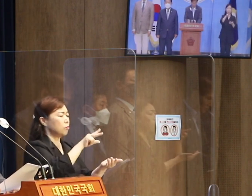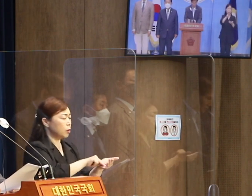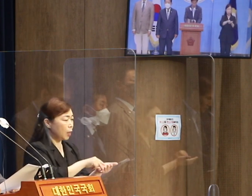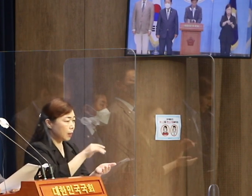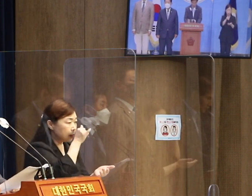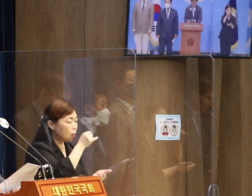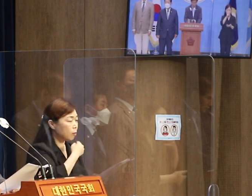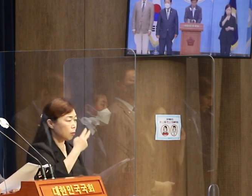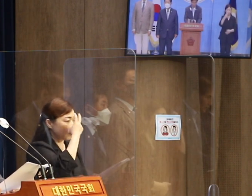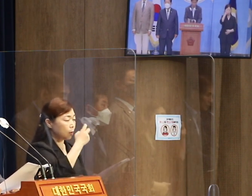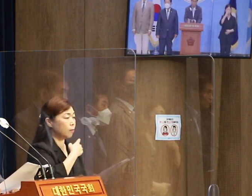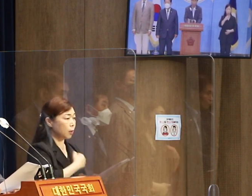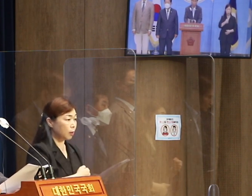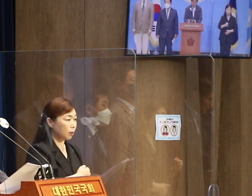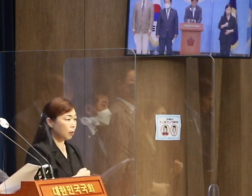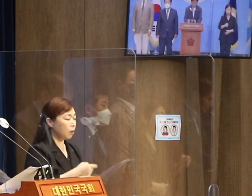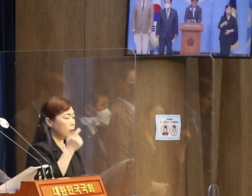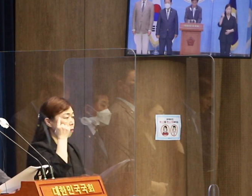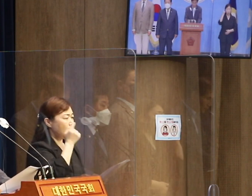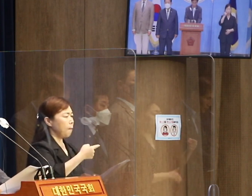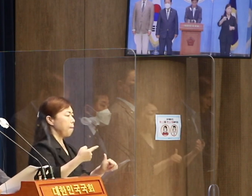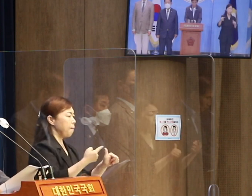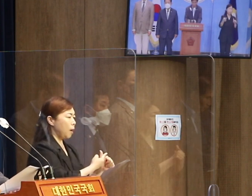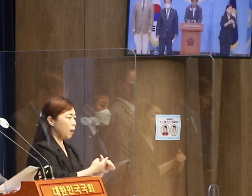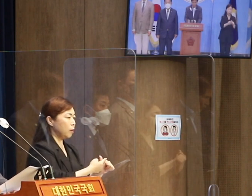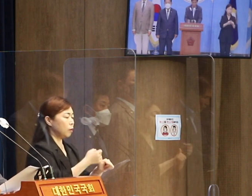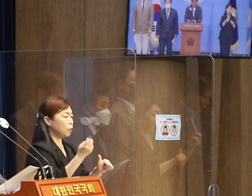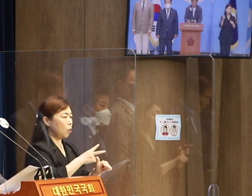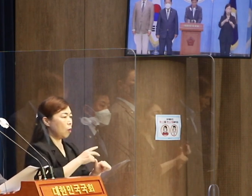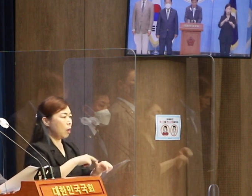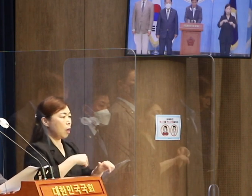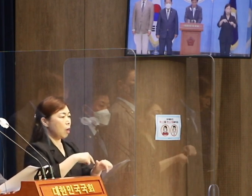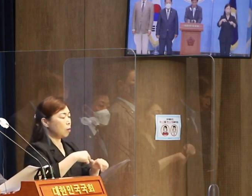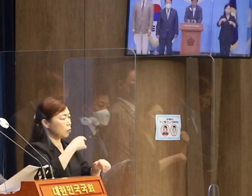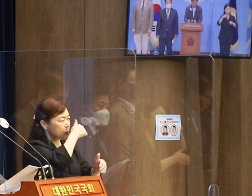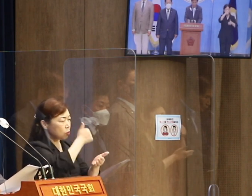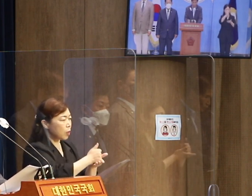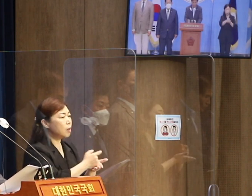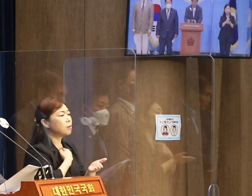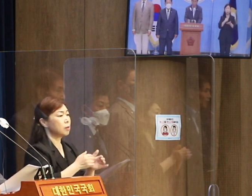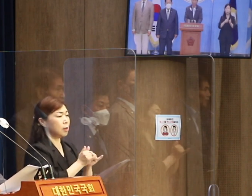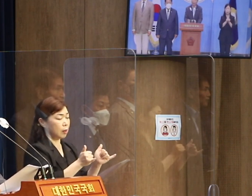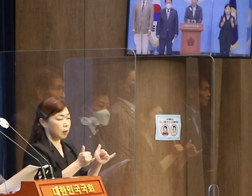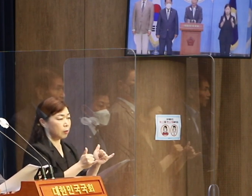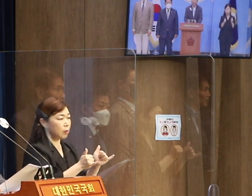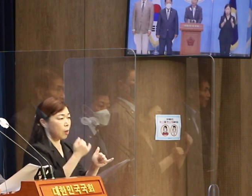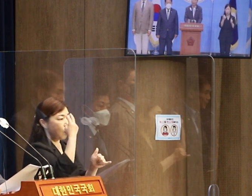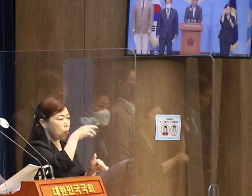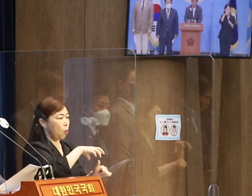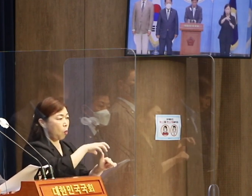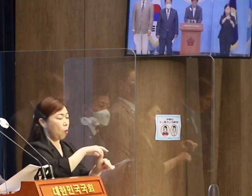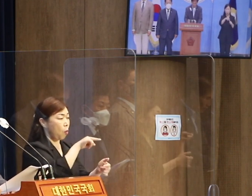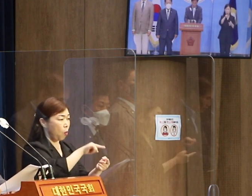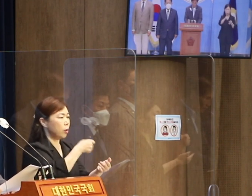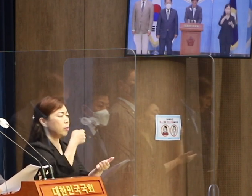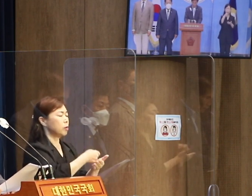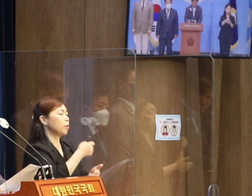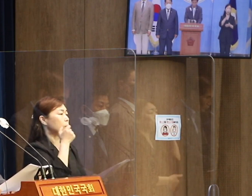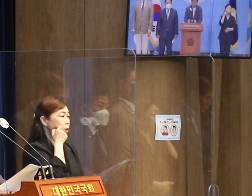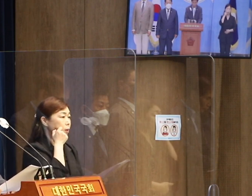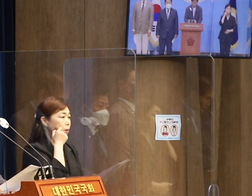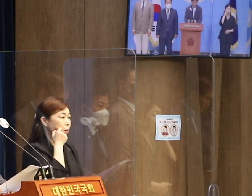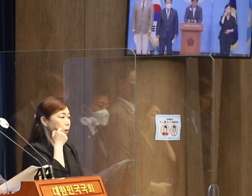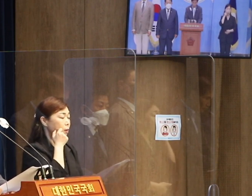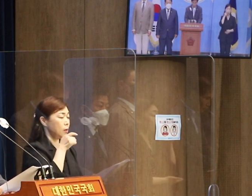없었습니다. 살인 등 중대한 비정치적 범죄자는 보호 대상자로 결정하지 아니할 수